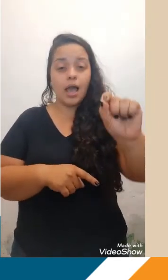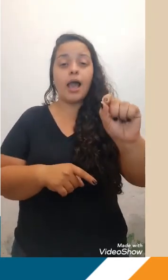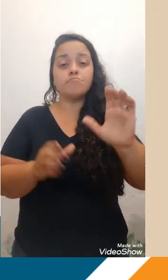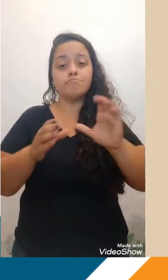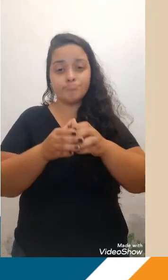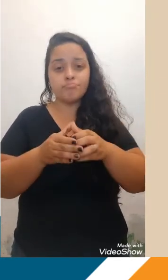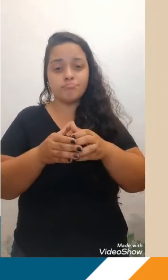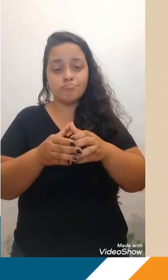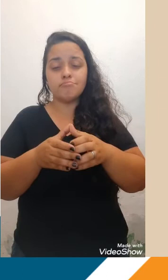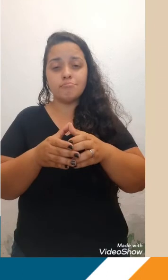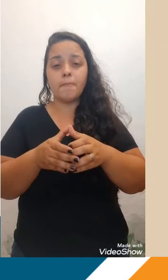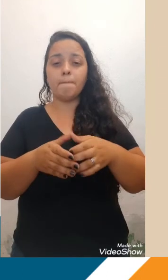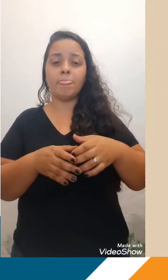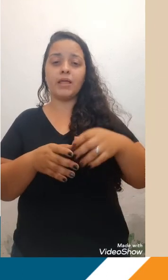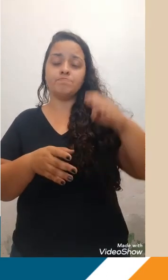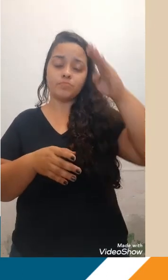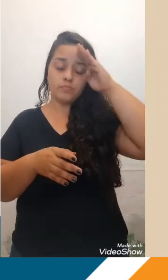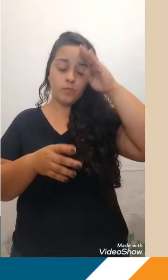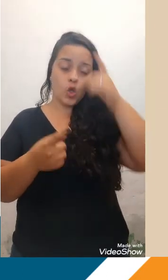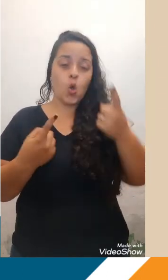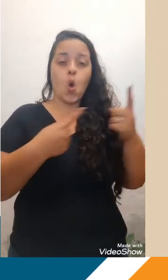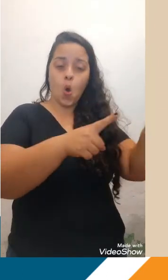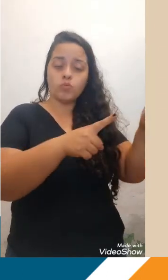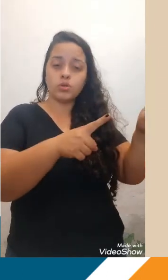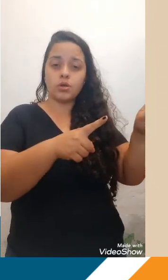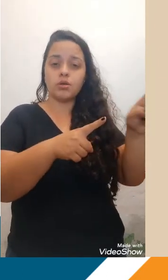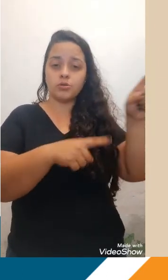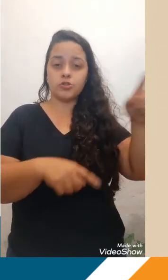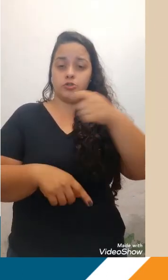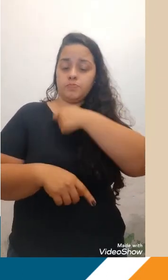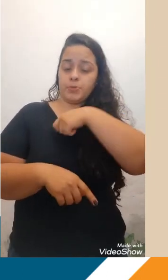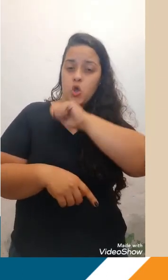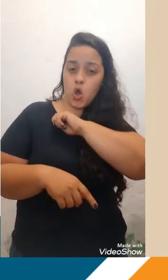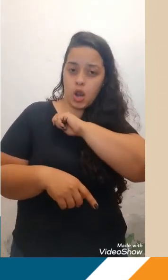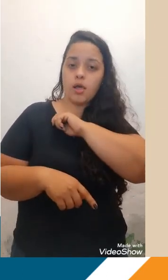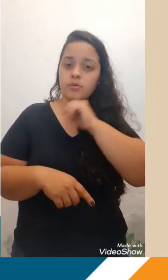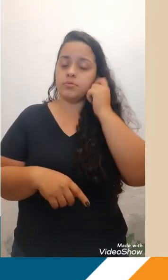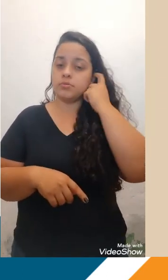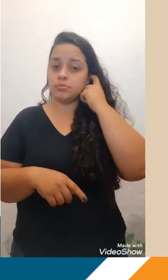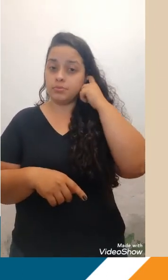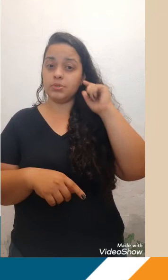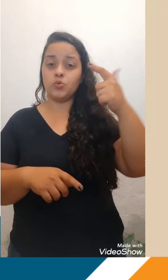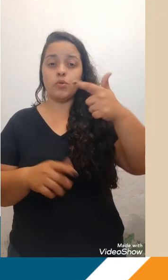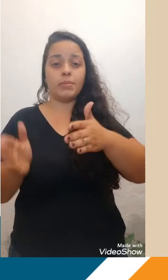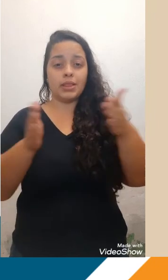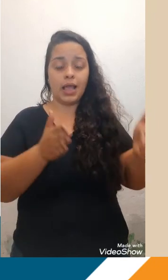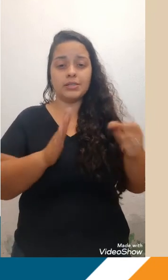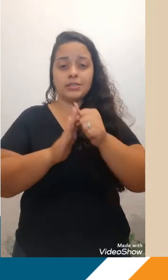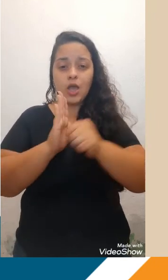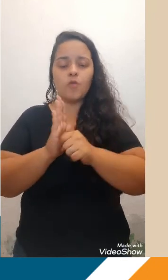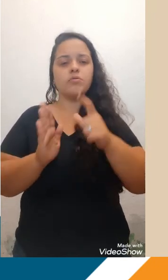as tropas coloniais contra as tropas espanholas, e, na segunda metade do século XIX, a influência